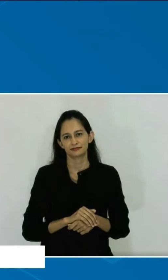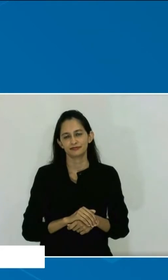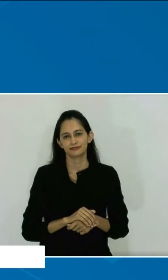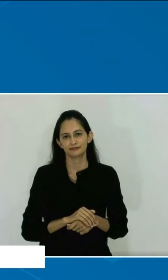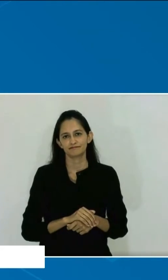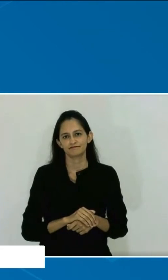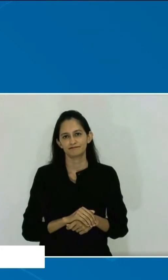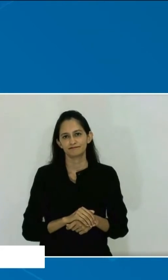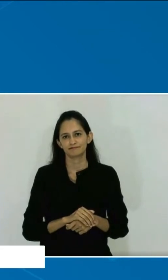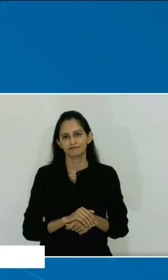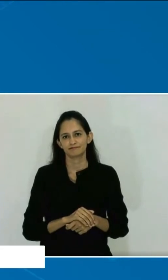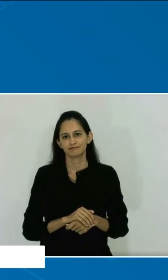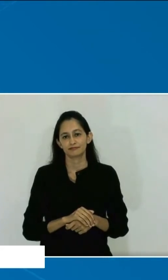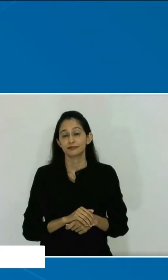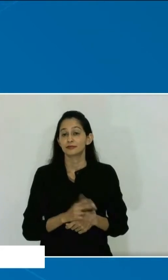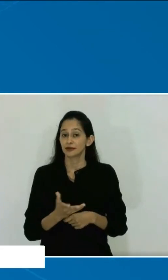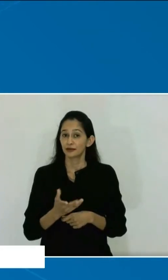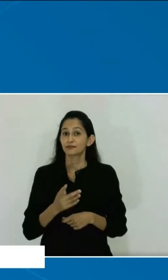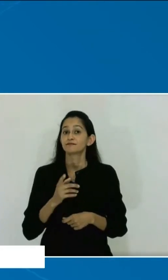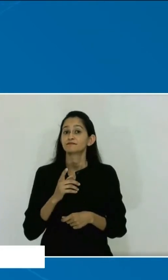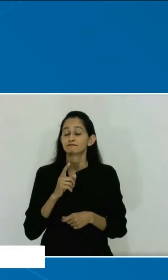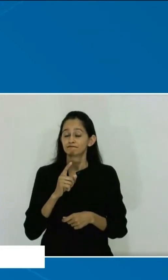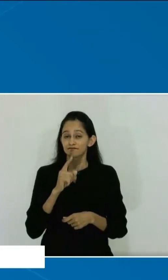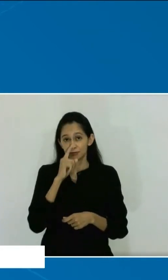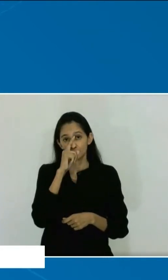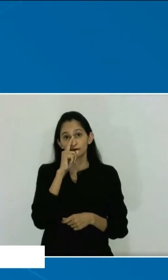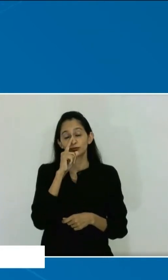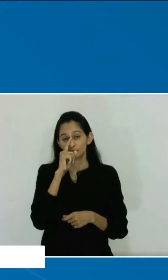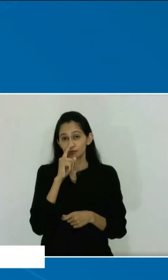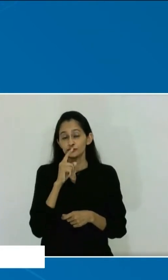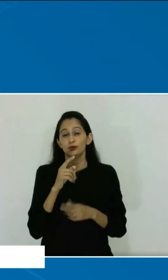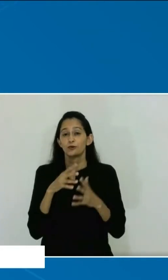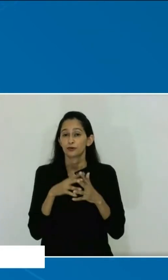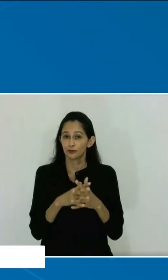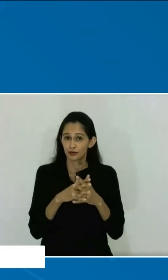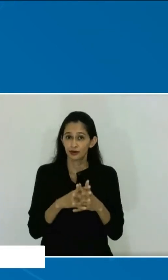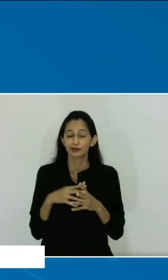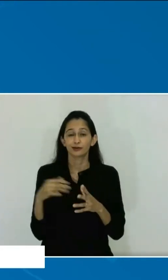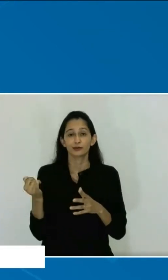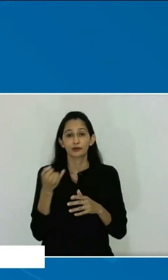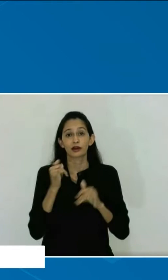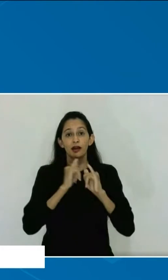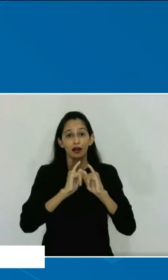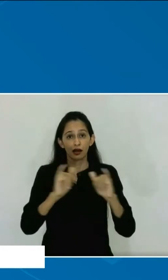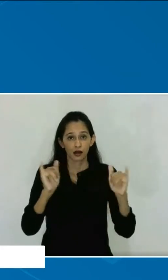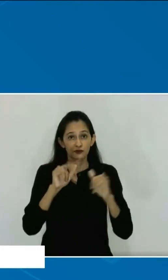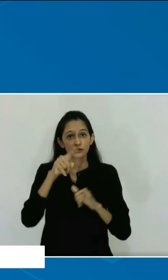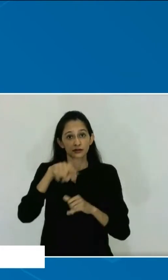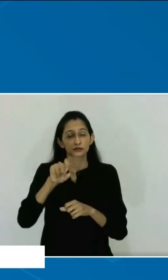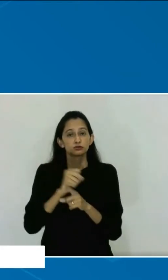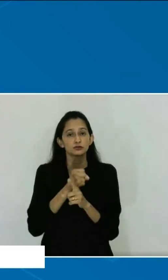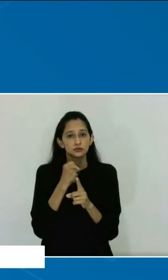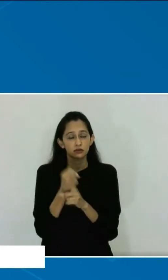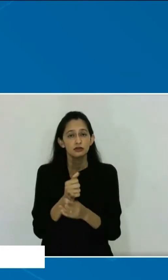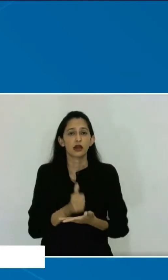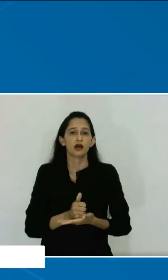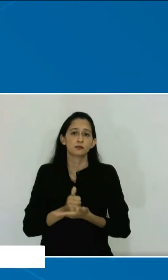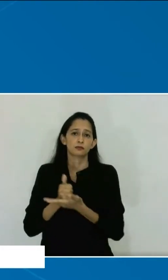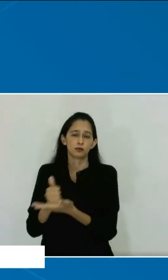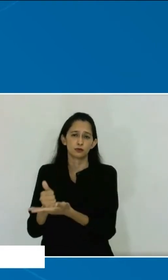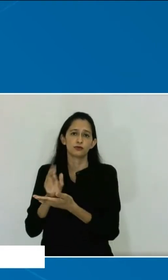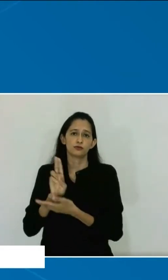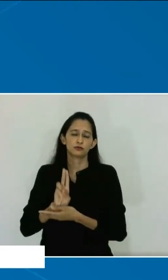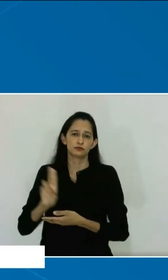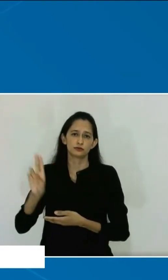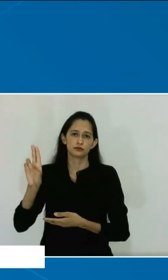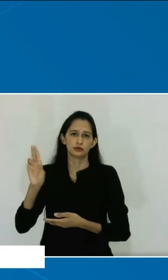ralo numa situação dessa. Então, a situação é muito grave, é importante que a sociedade perceba e esteja ao nosso lado para que a gente